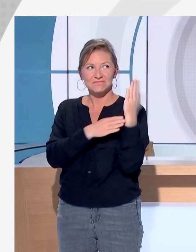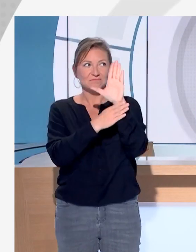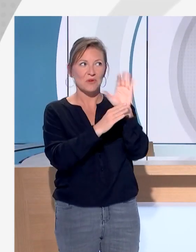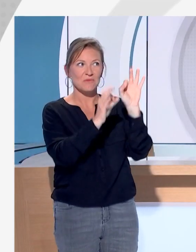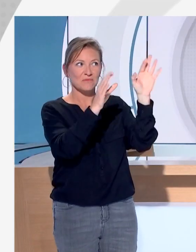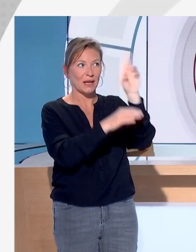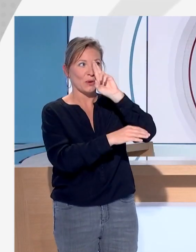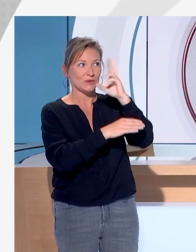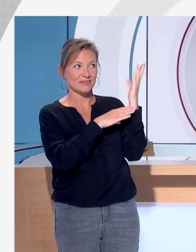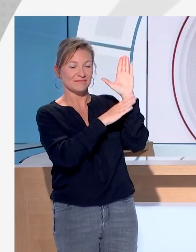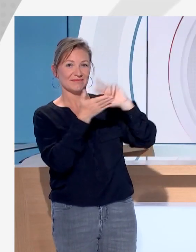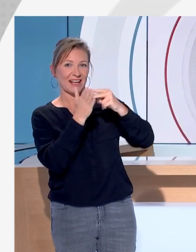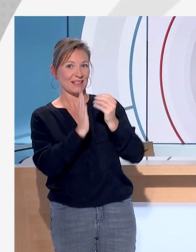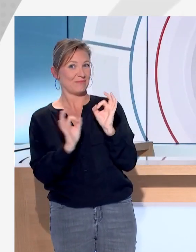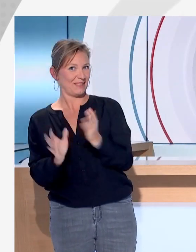grottes de l'Oural.